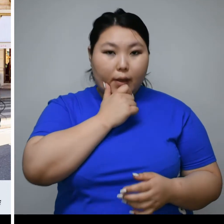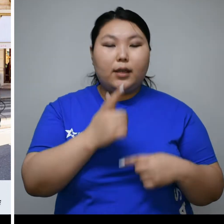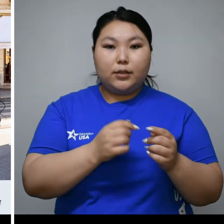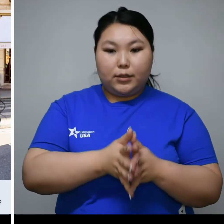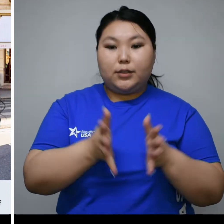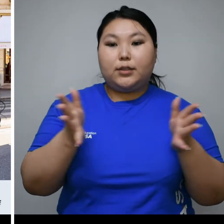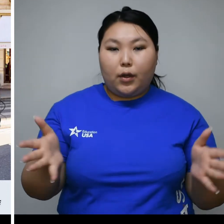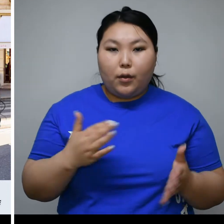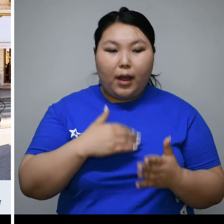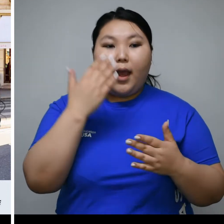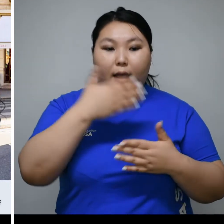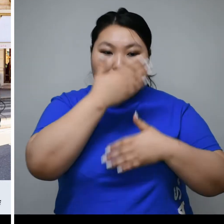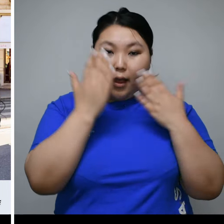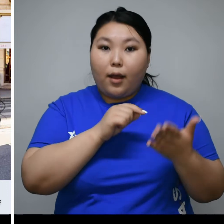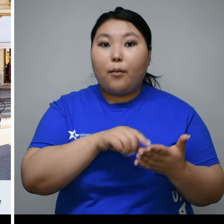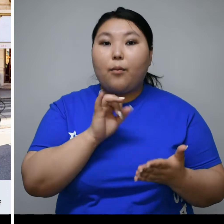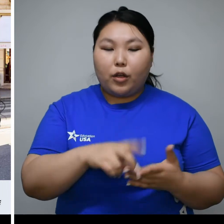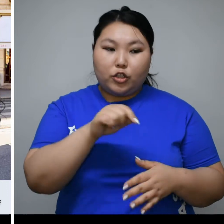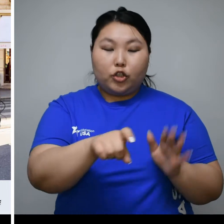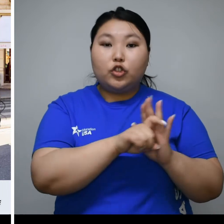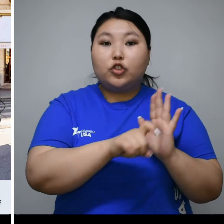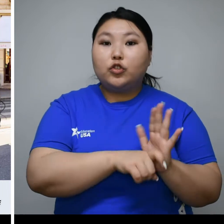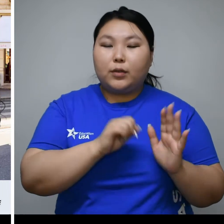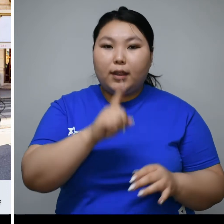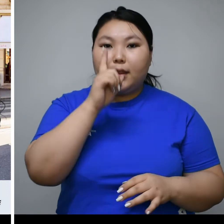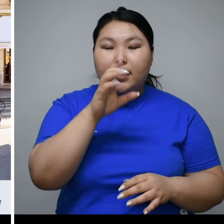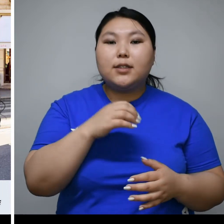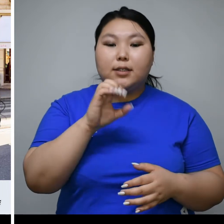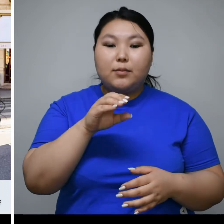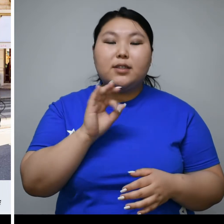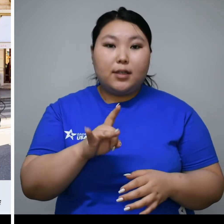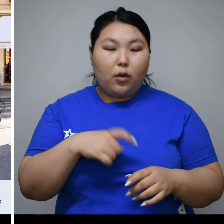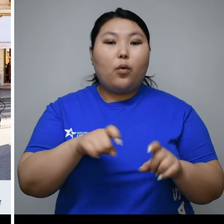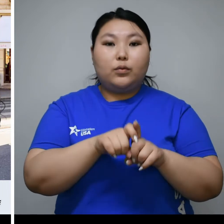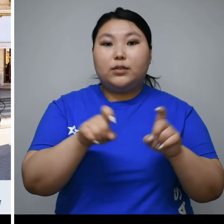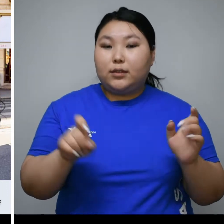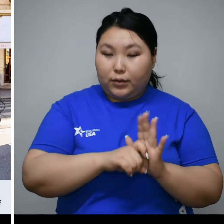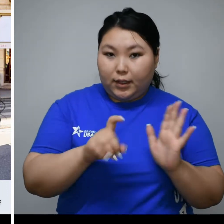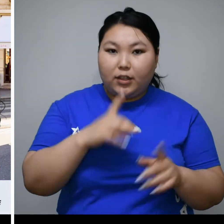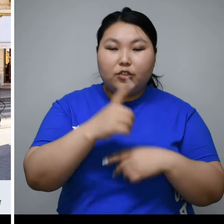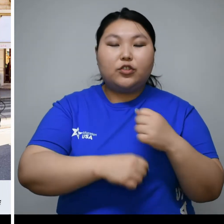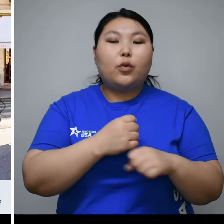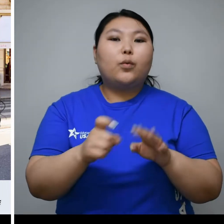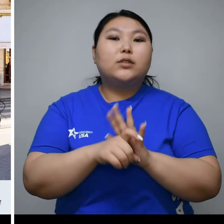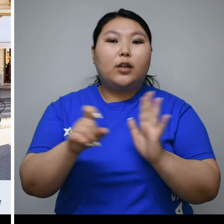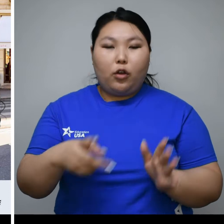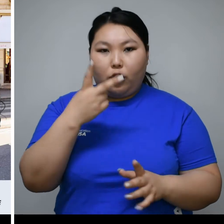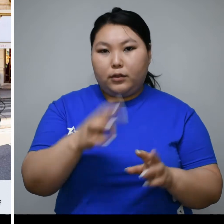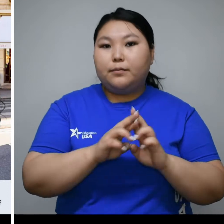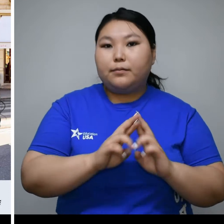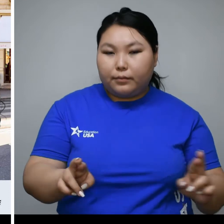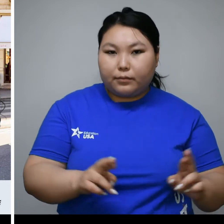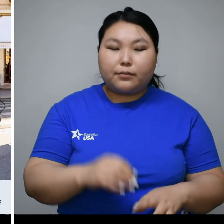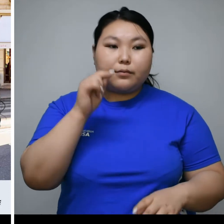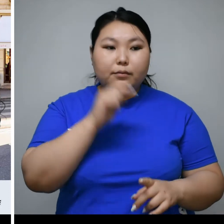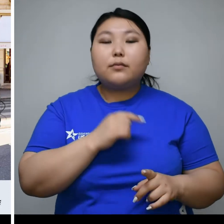хэрвээ дэлгэрэнгүй хайлт тайвал энэ хөтөлбөр маань нэг семестрийн хугацаатай бас нэг жилийн хугацаатай гэдээ хоёр янз юм